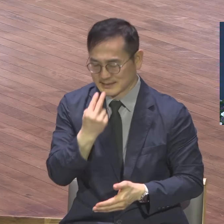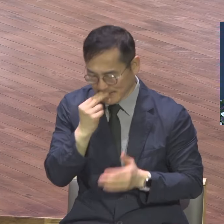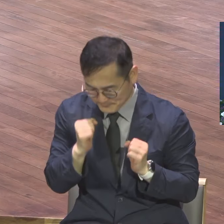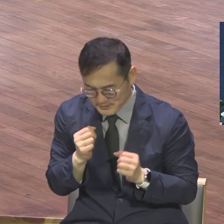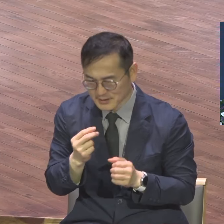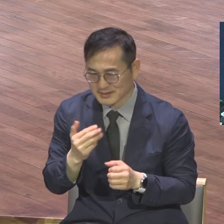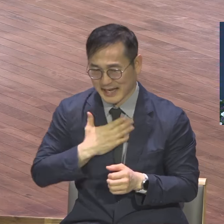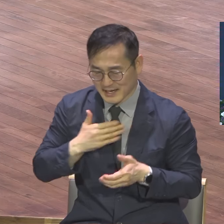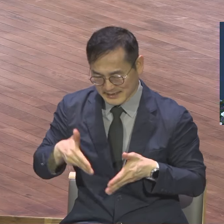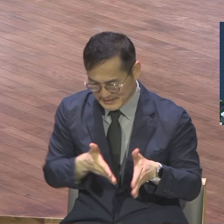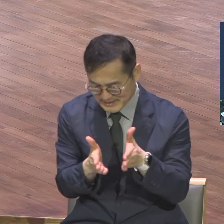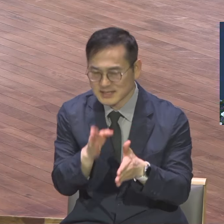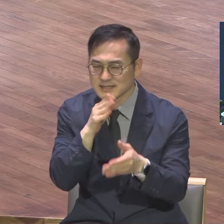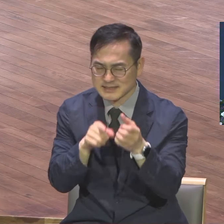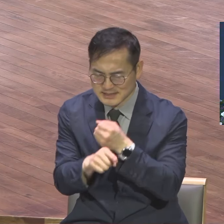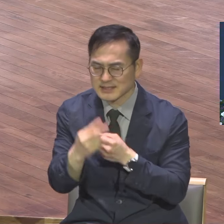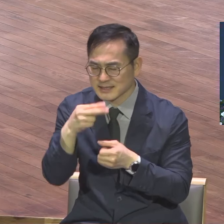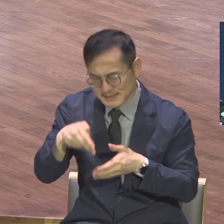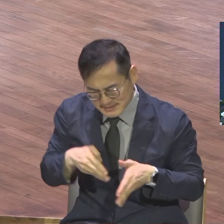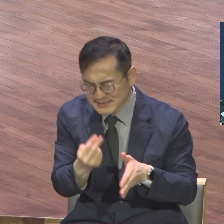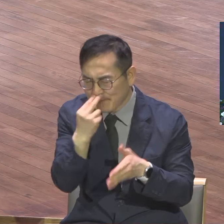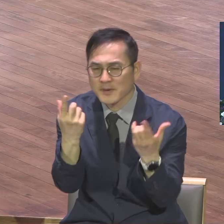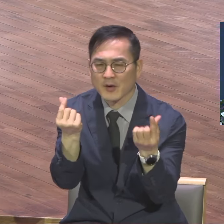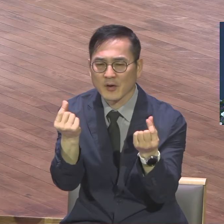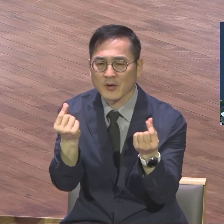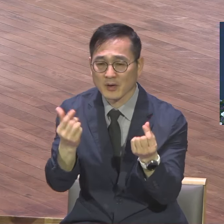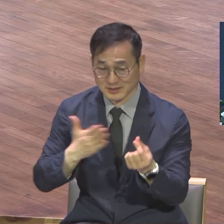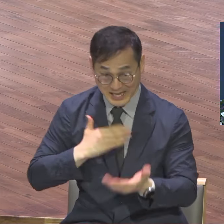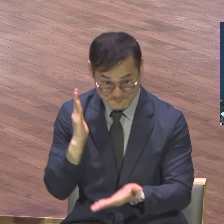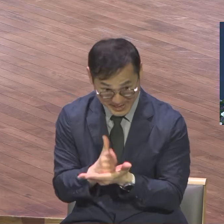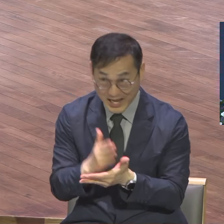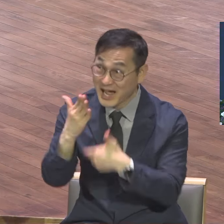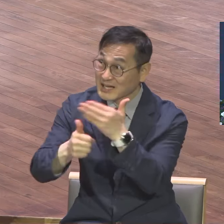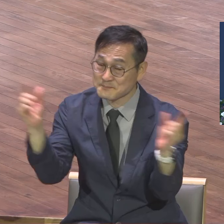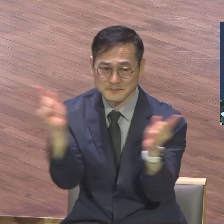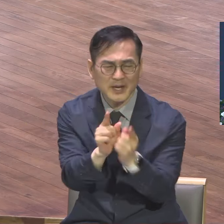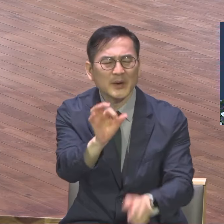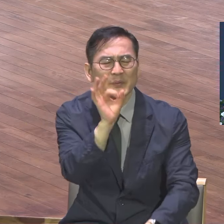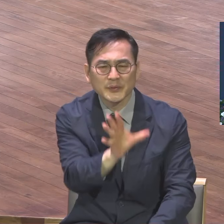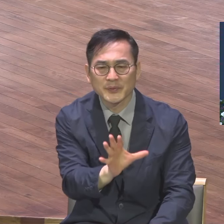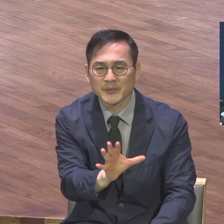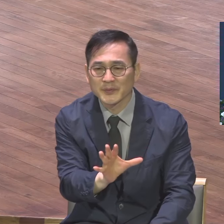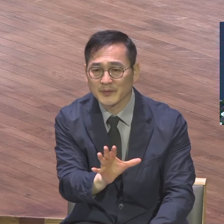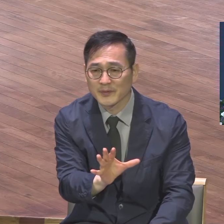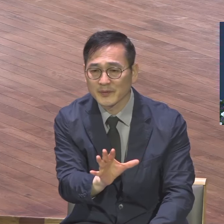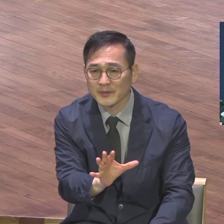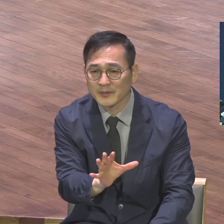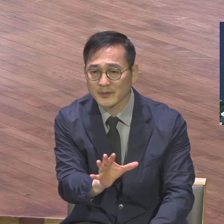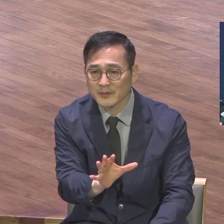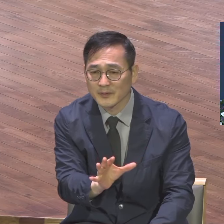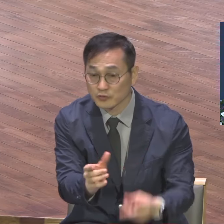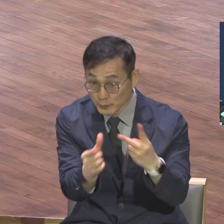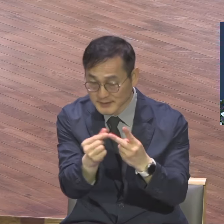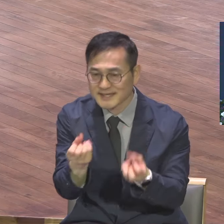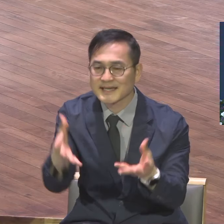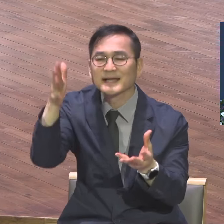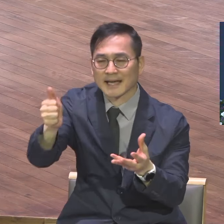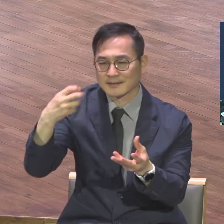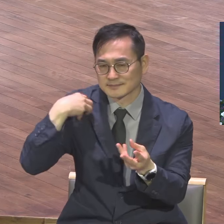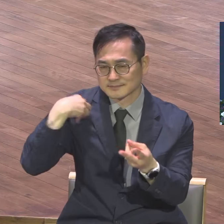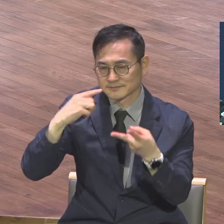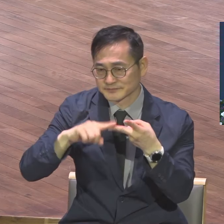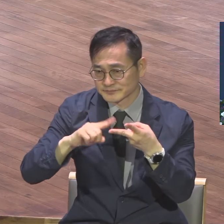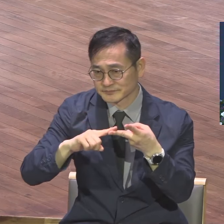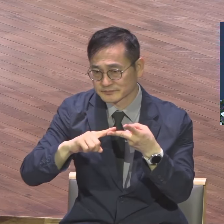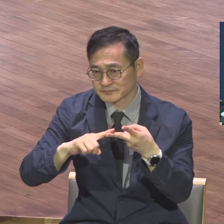말미암지 않고는 아버지 갈 자가 없다. 한 길밖에 없어요. 제사장으로 제사장.